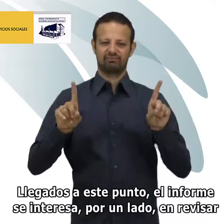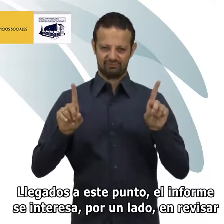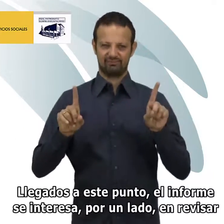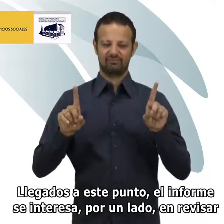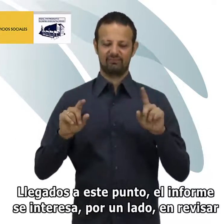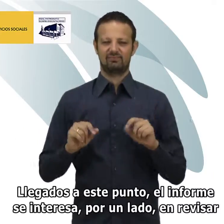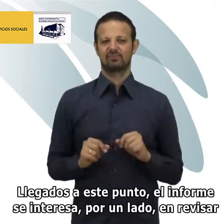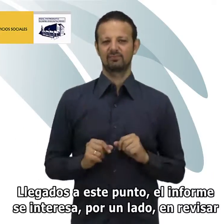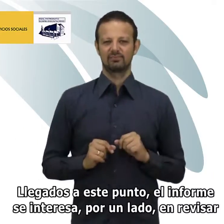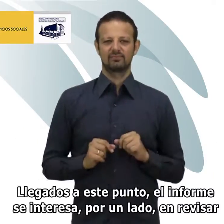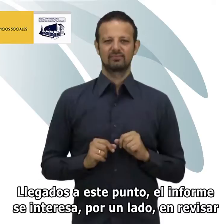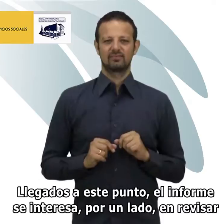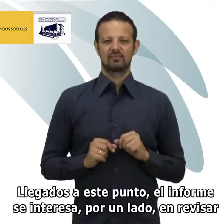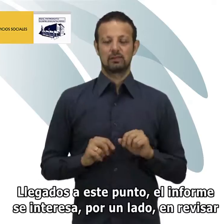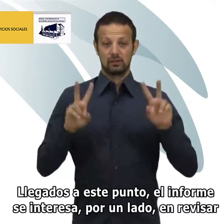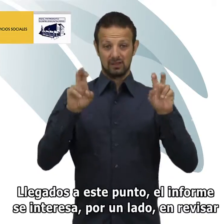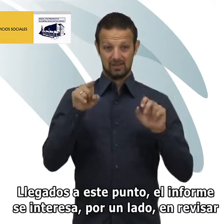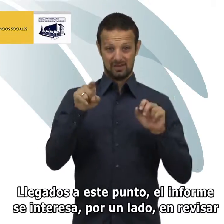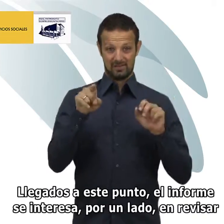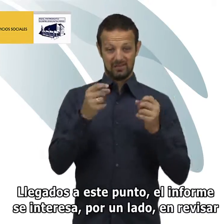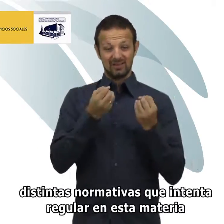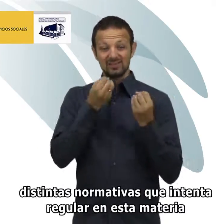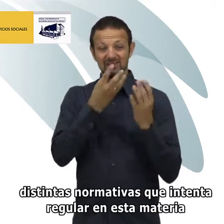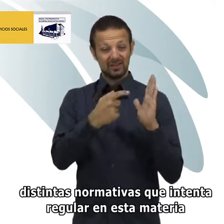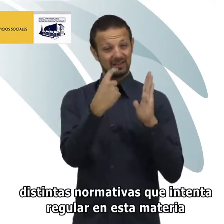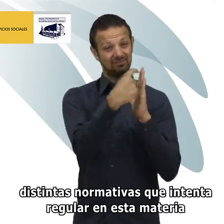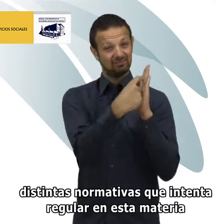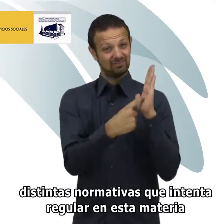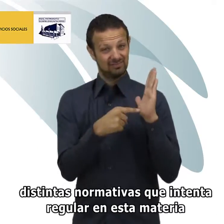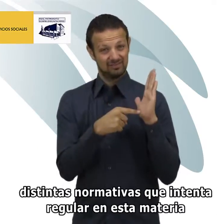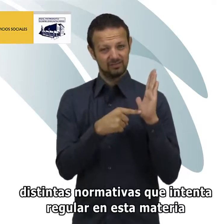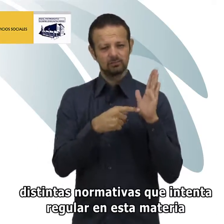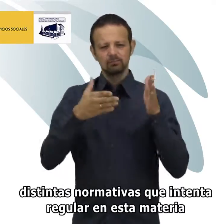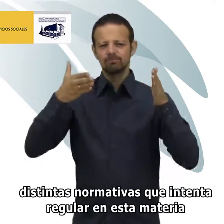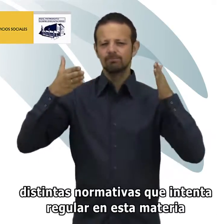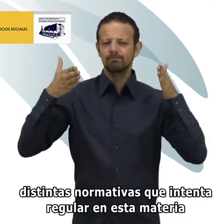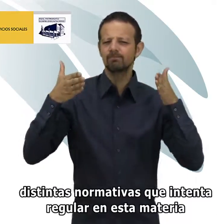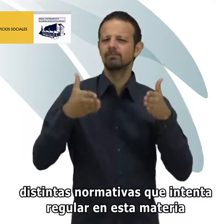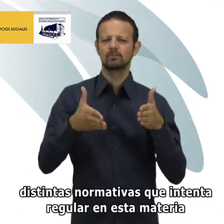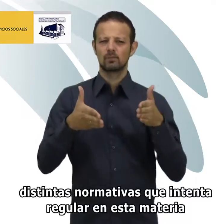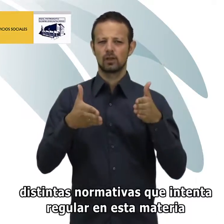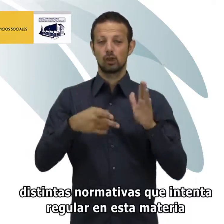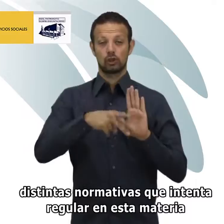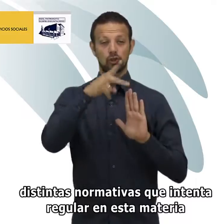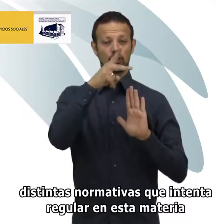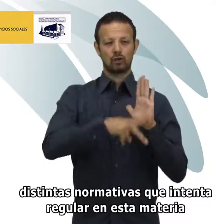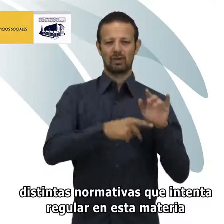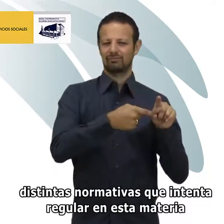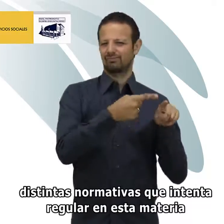Llegados a este punto, el informe se interesa por un lado en revisar distintas normativas que intenta regular